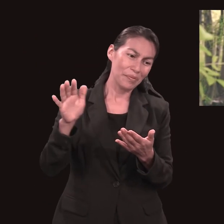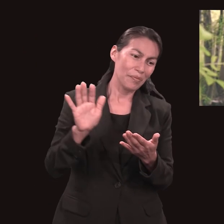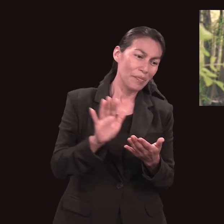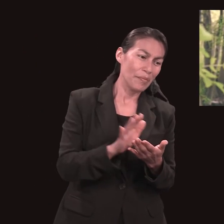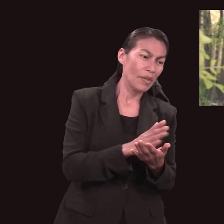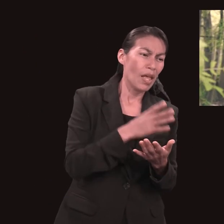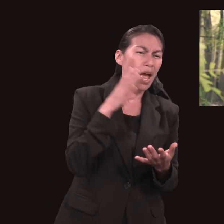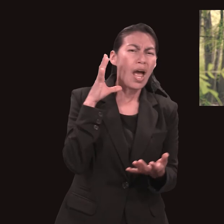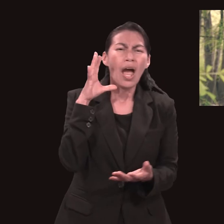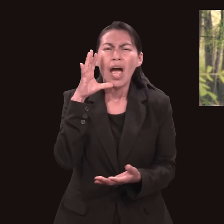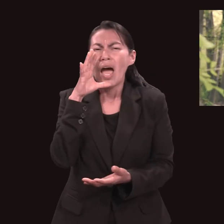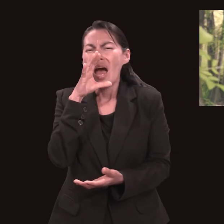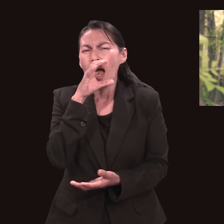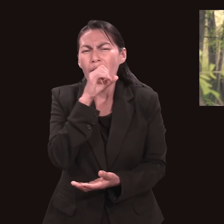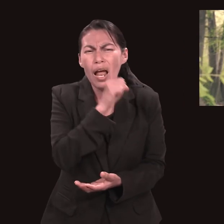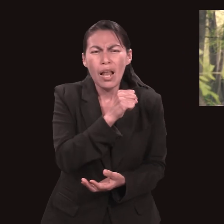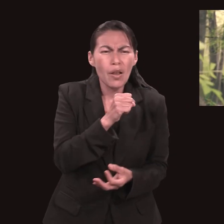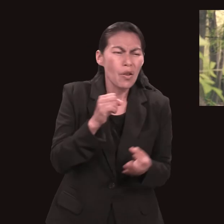entonces